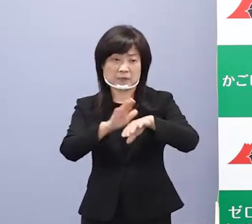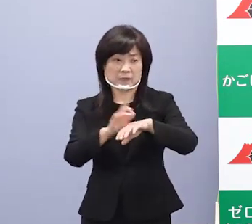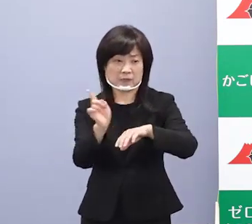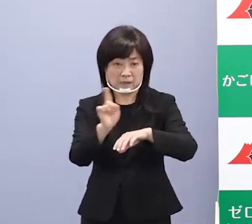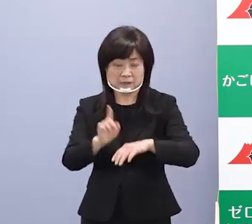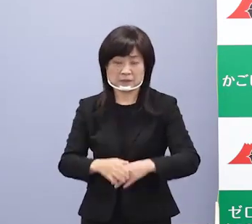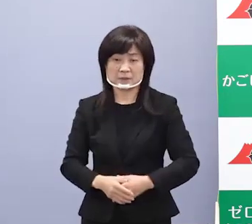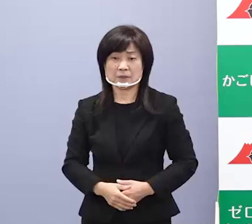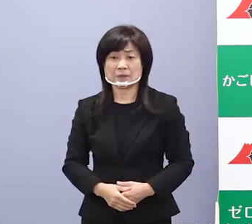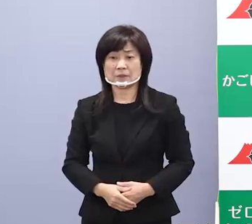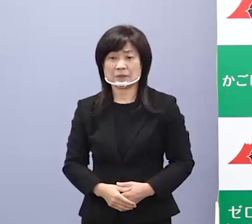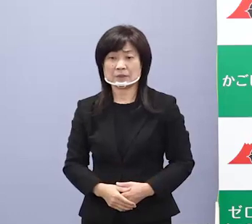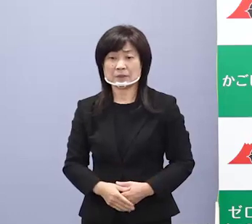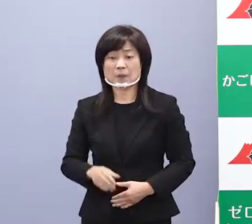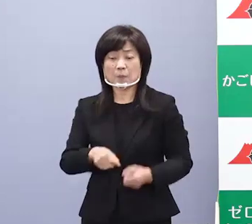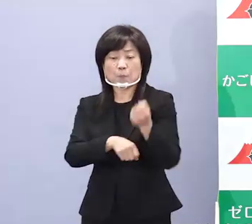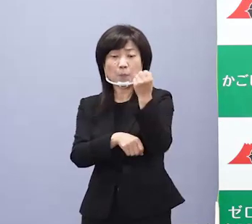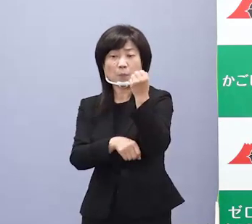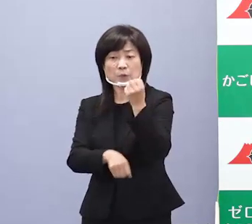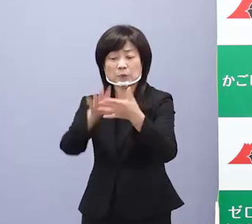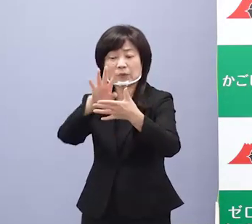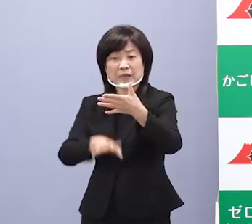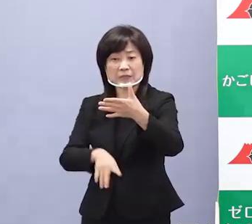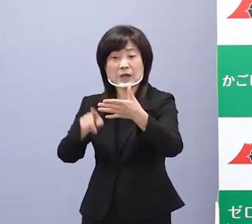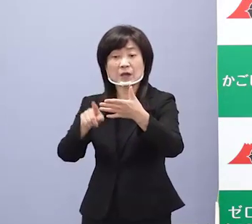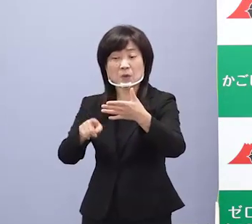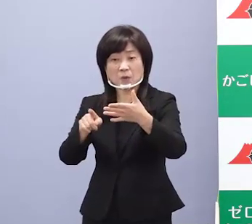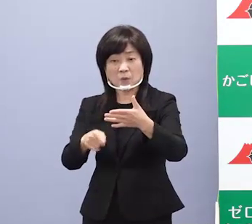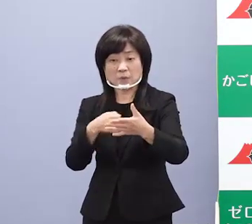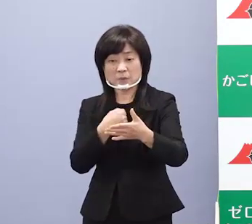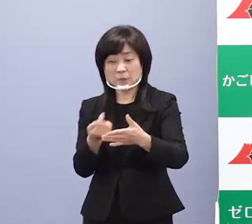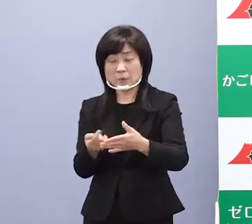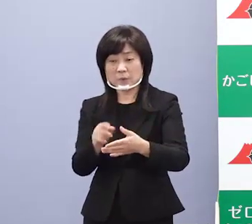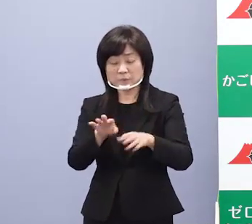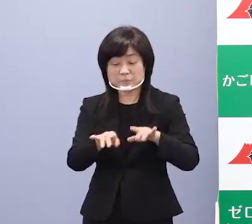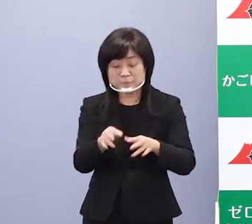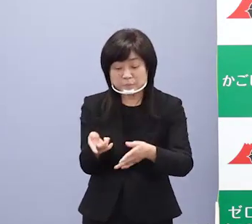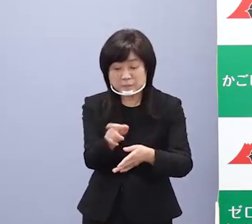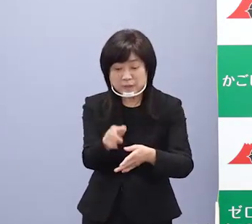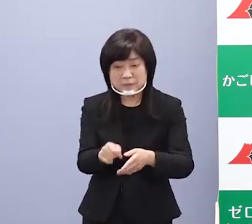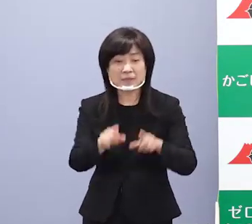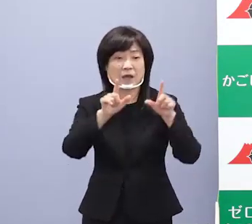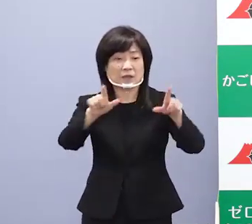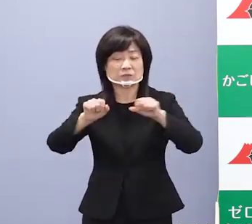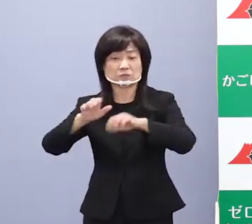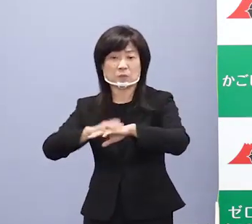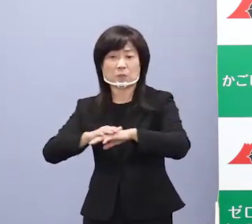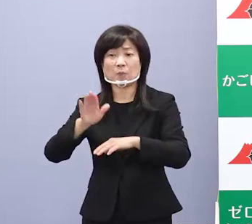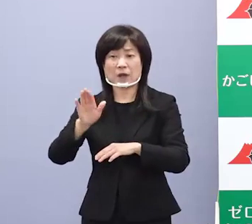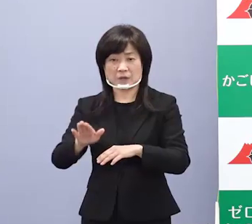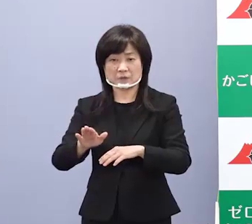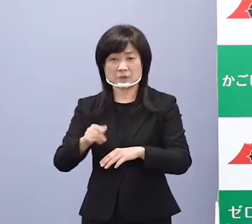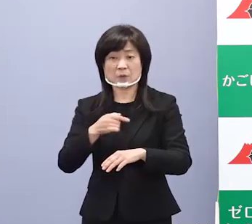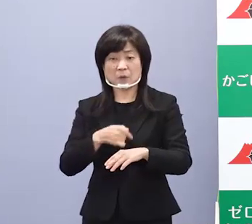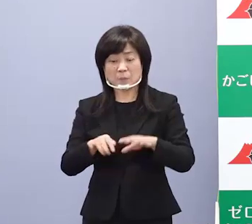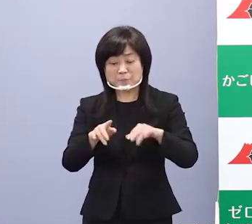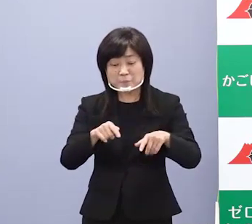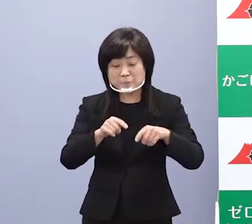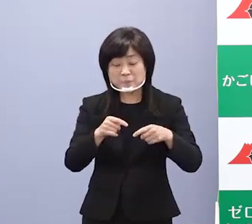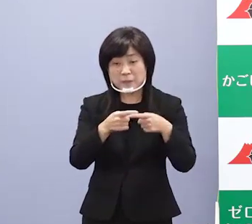ては、今の元データに対して手動で加えて配信するという方法もあるんですけれども、こちらの場合当然手動